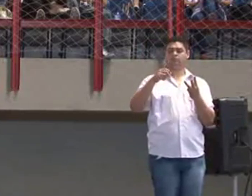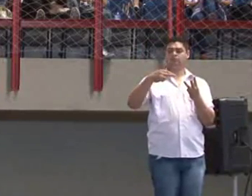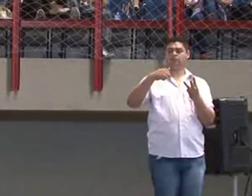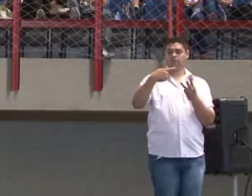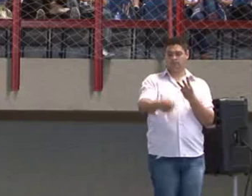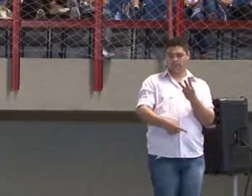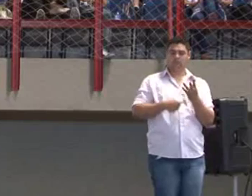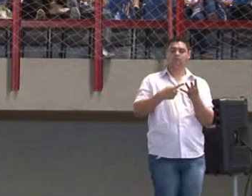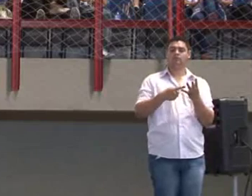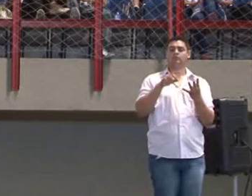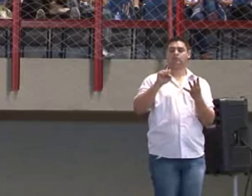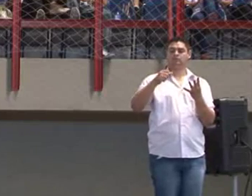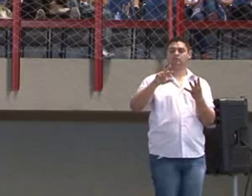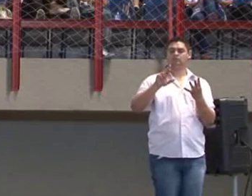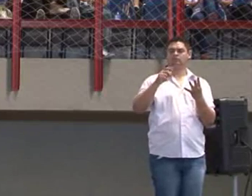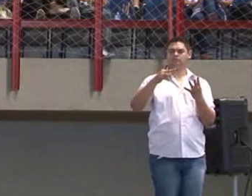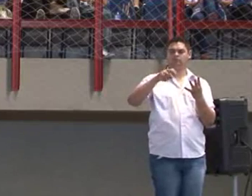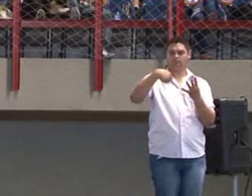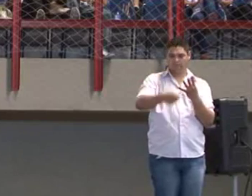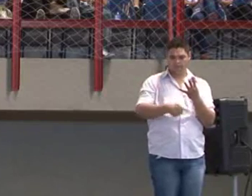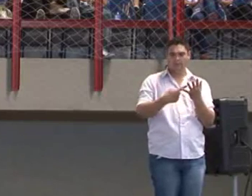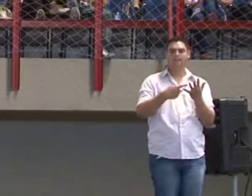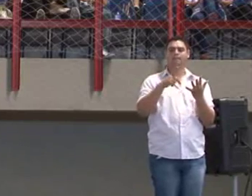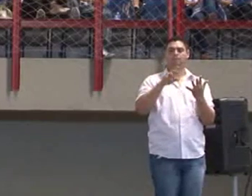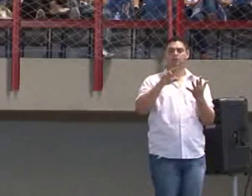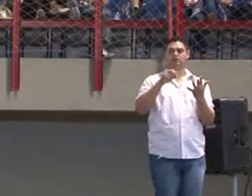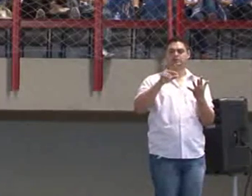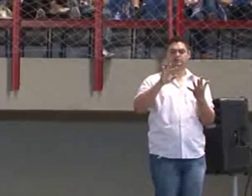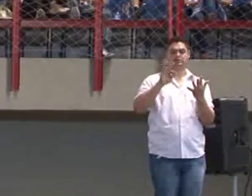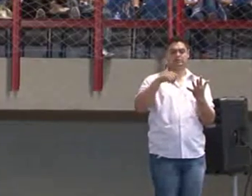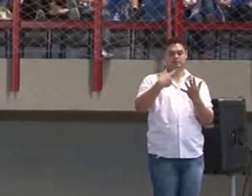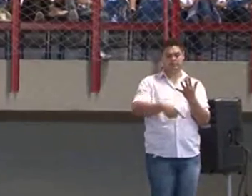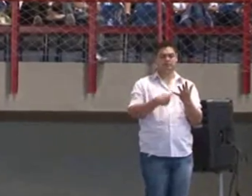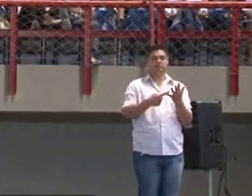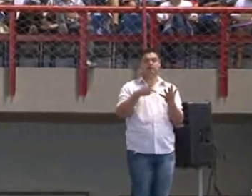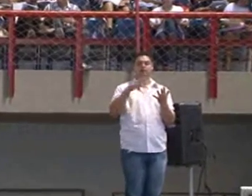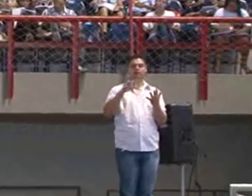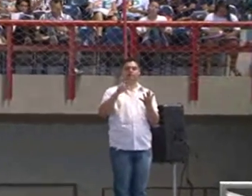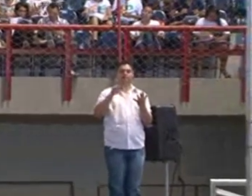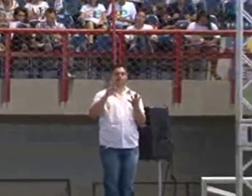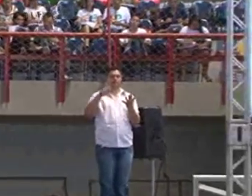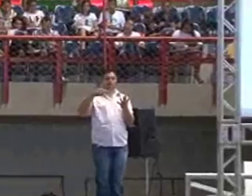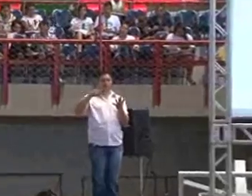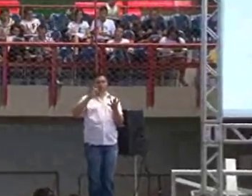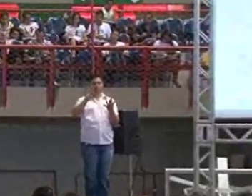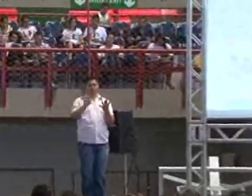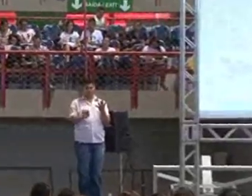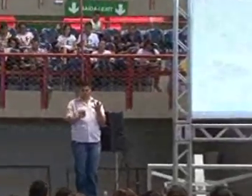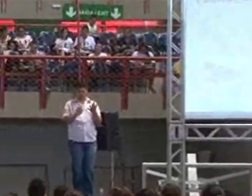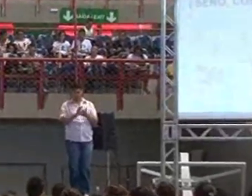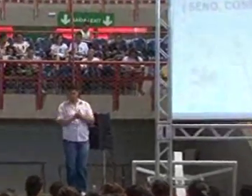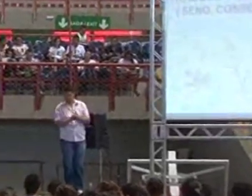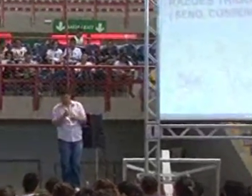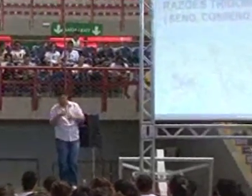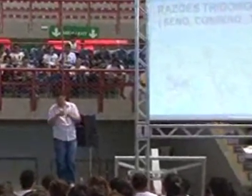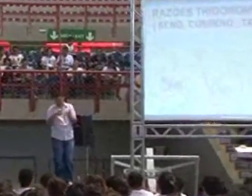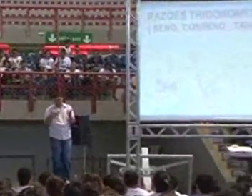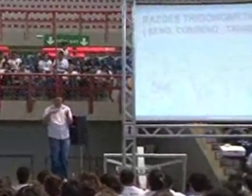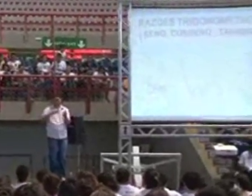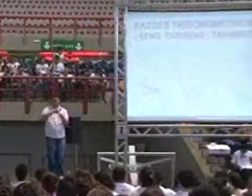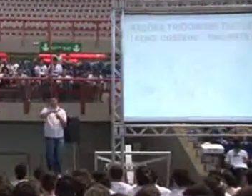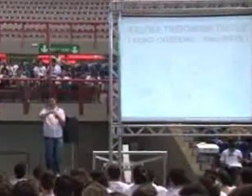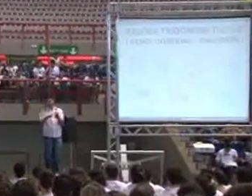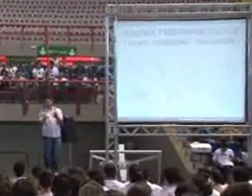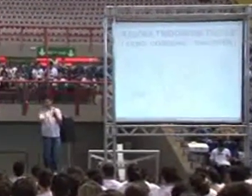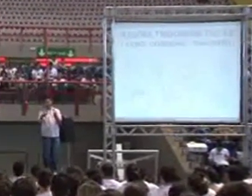a secante, a cossecante e a cotangente. Só que essas aí a gente não precisa memorizar. Se